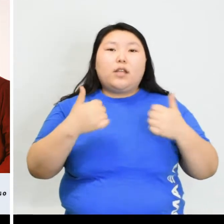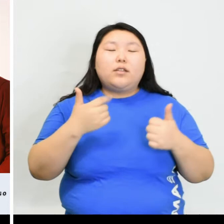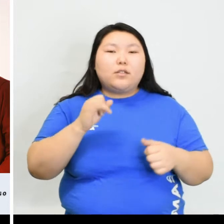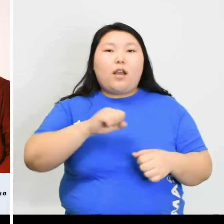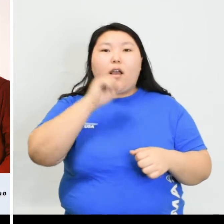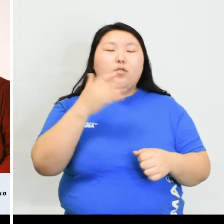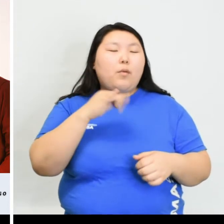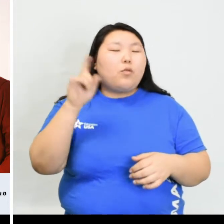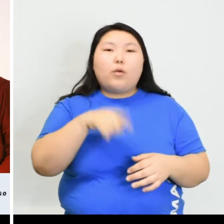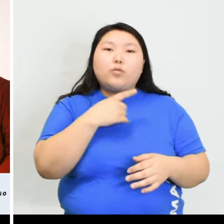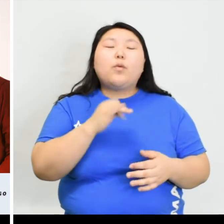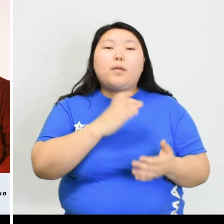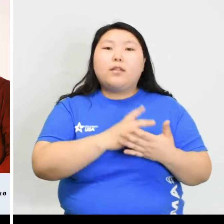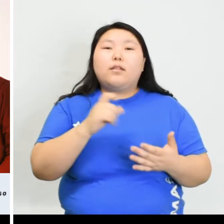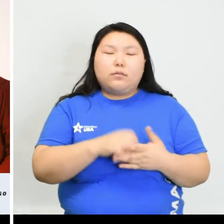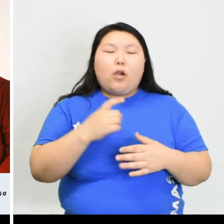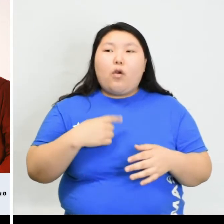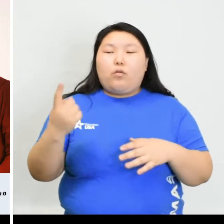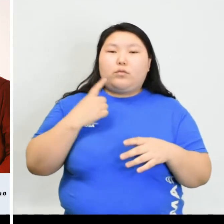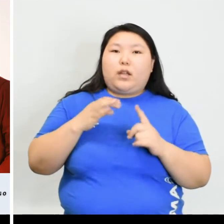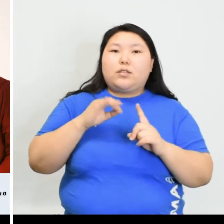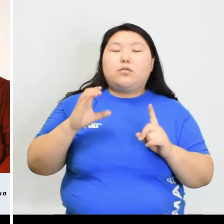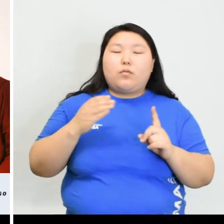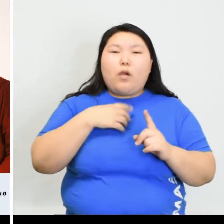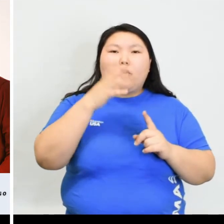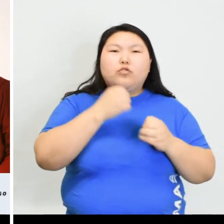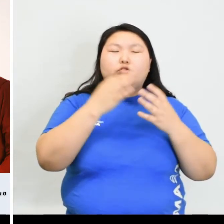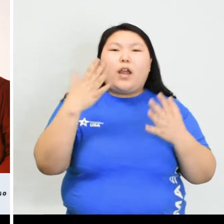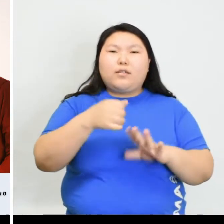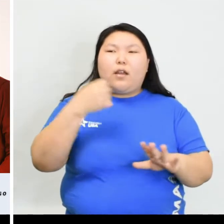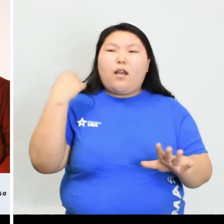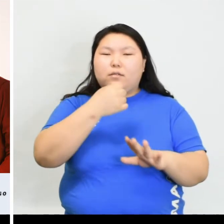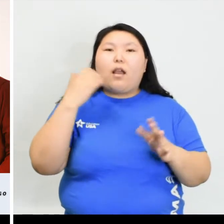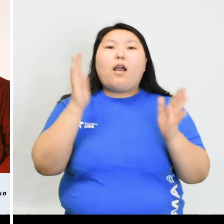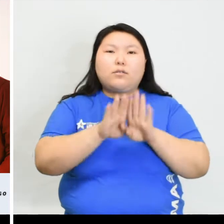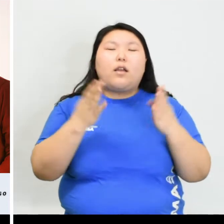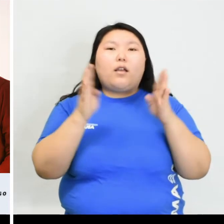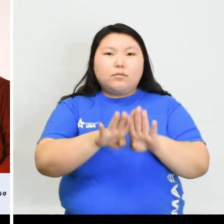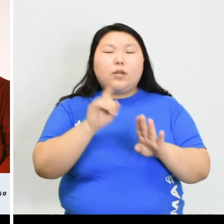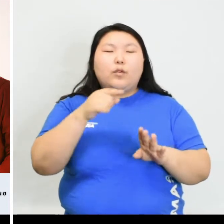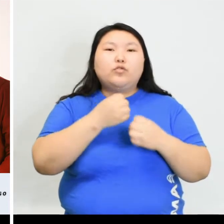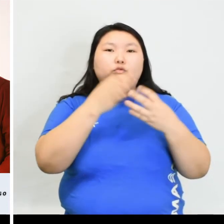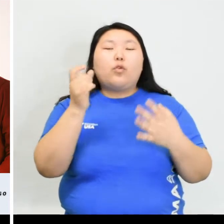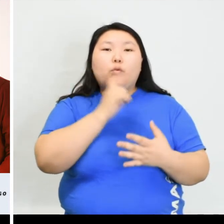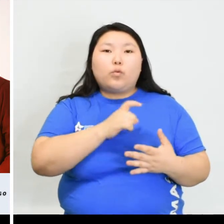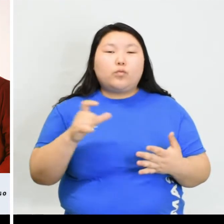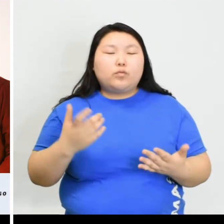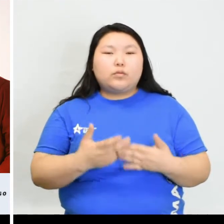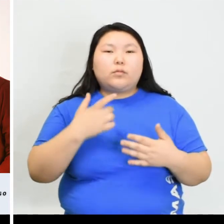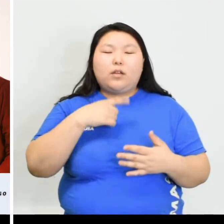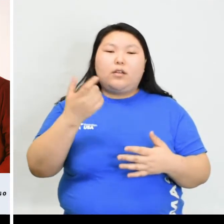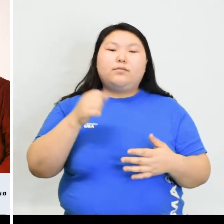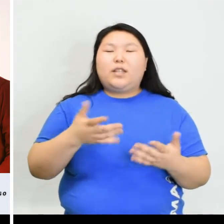байж болтгүй байлаа. Ер нь уртаас чинь бол зөндөөл хаалга хаагдсан байлаа. Чамаа зөндөө хүмүүс заа надад чинь